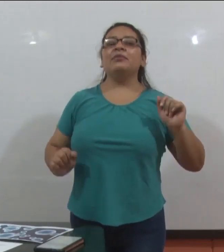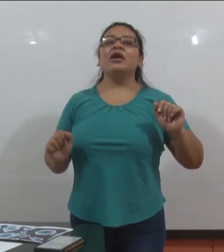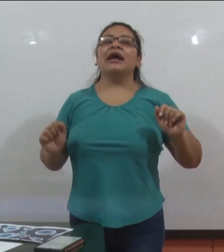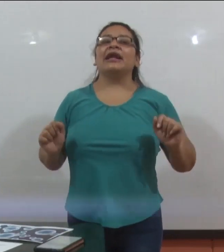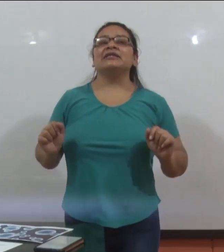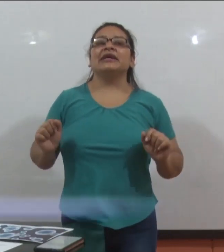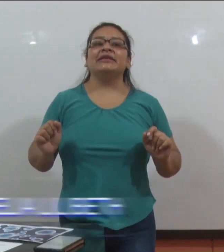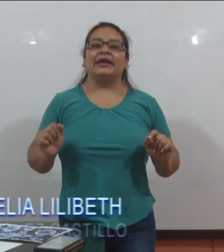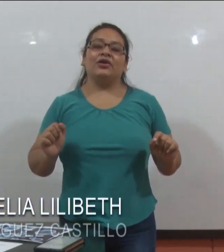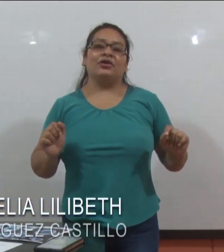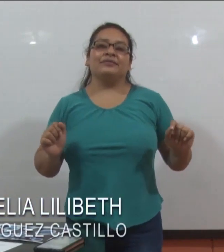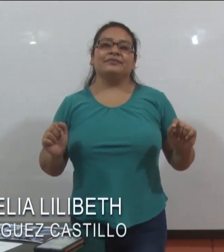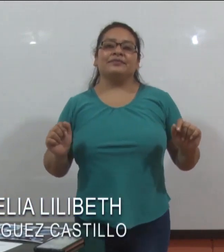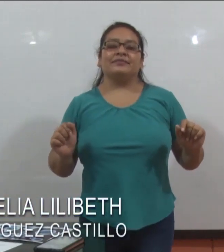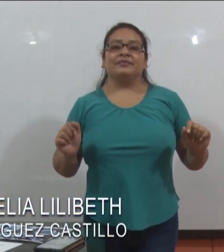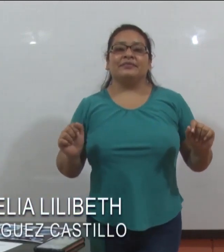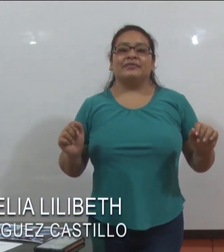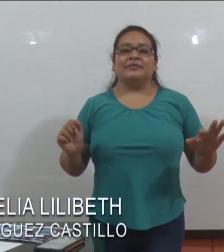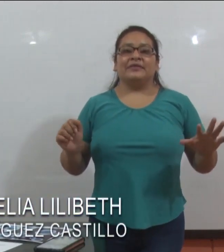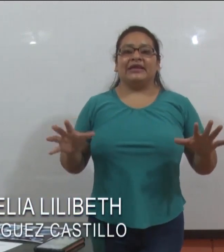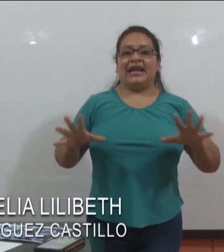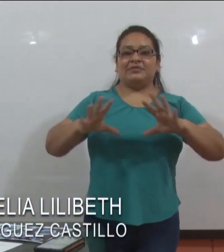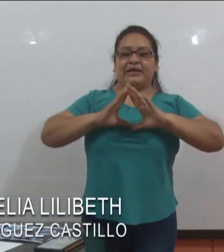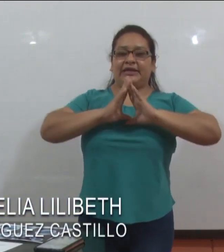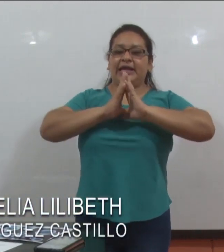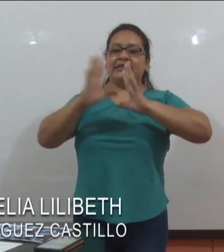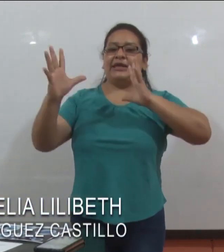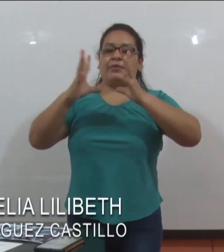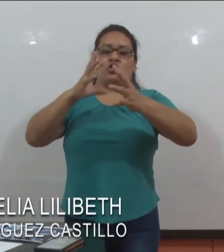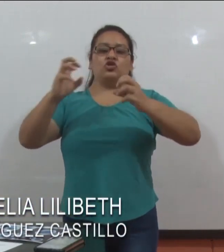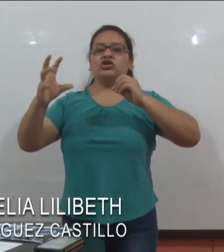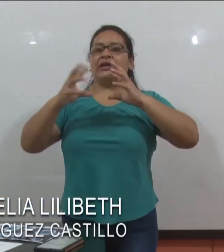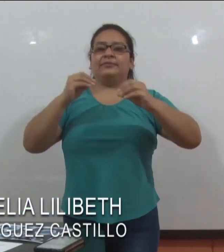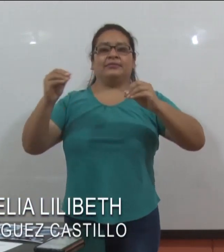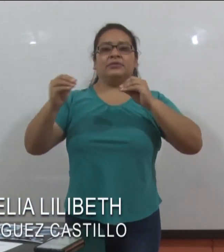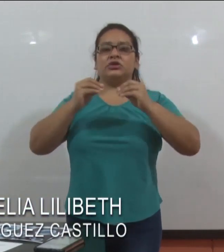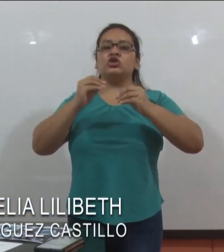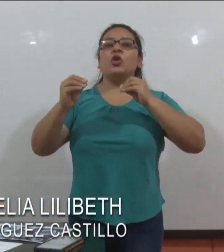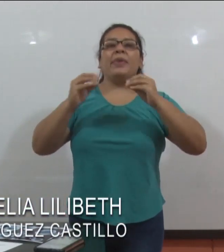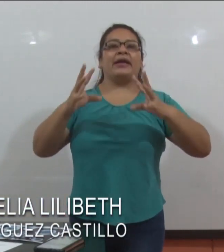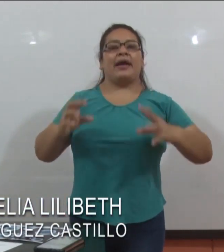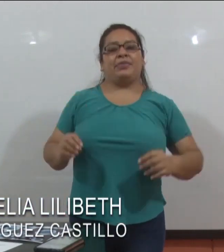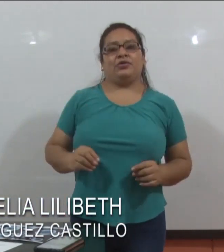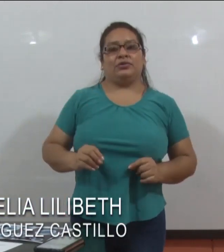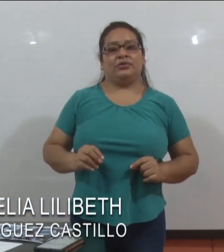Recordemos la clase anterior, que las bacterias se producen súper rápido